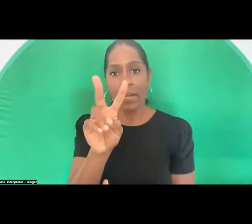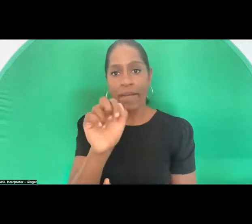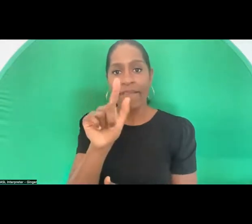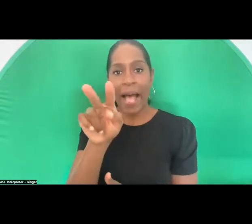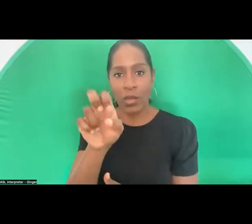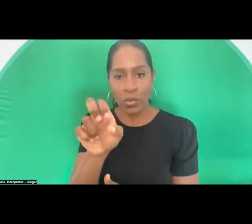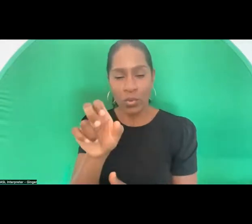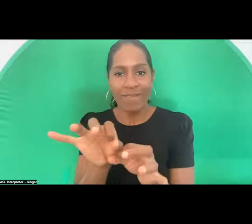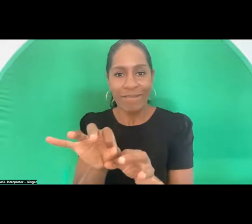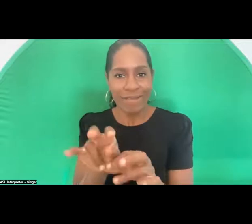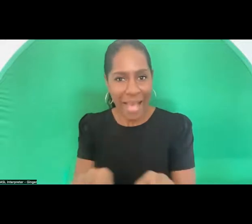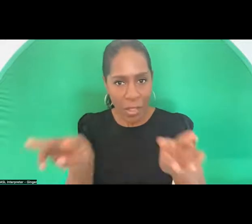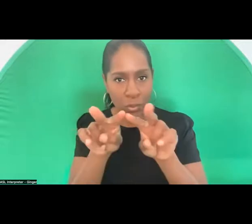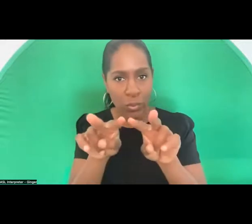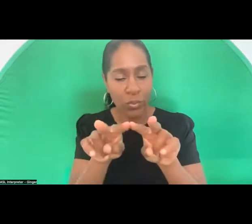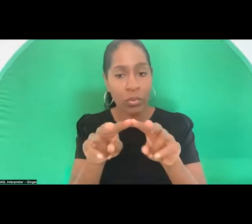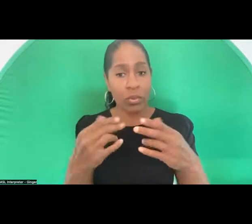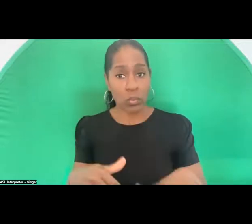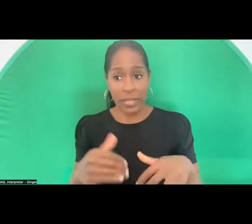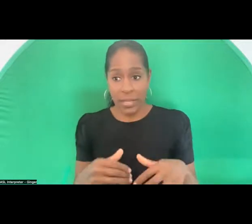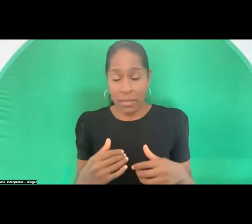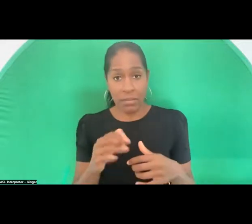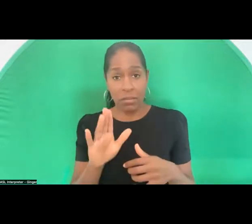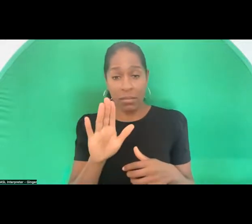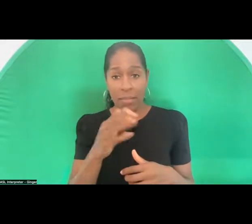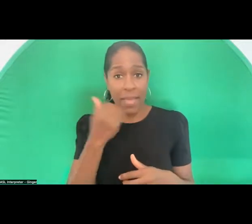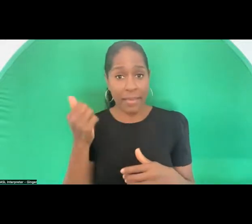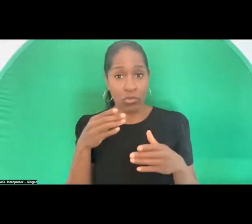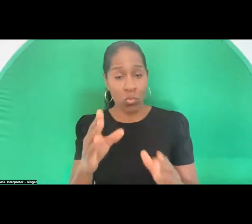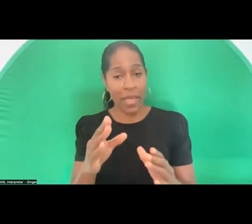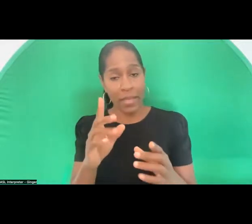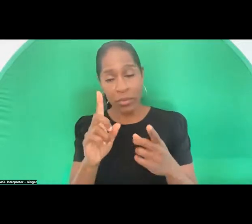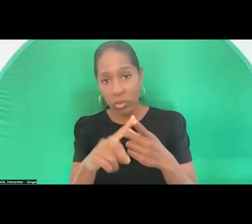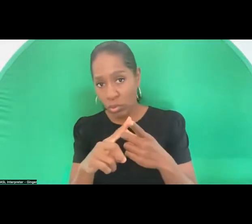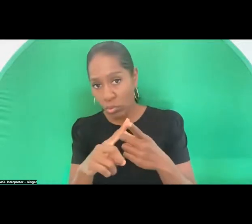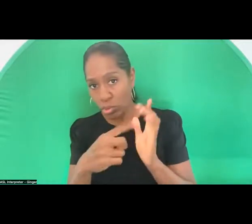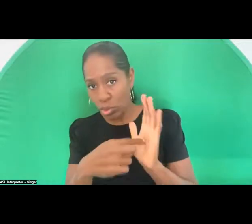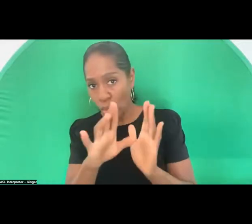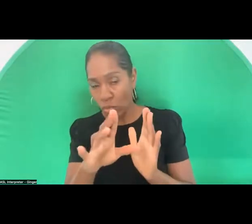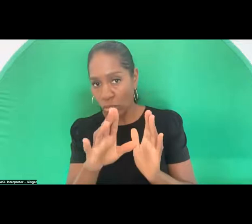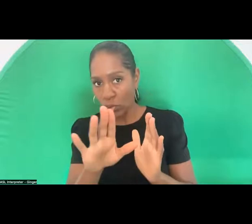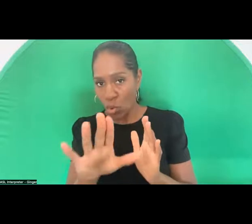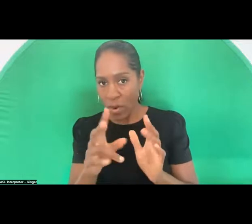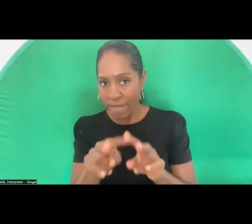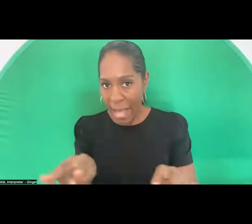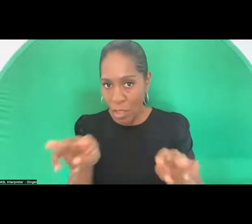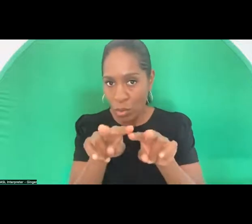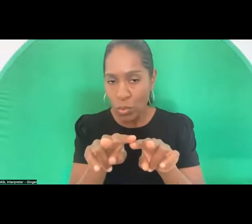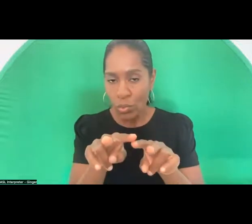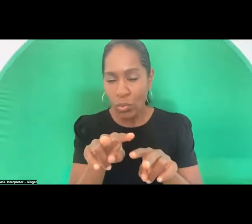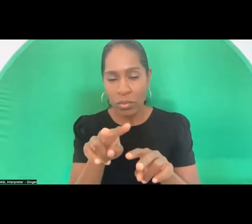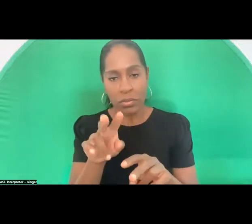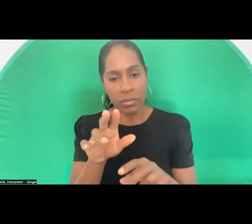hoy no hay mejor forma de demostrar su valor como el ciudadano con discapacidad de desarrollo intelectuales